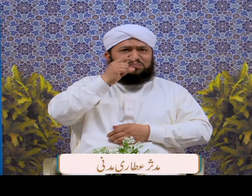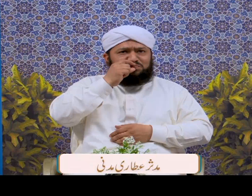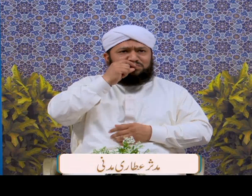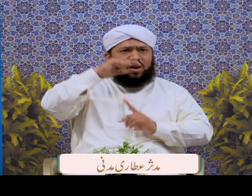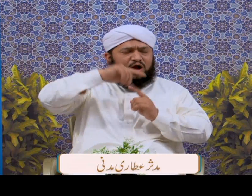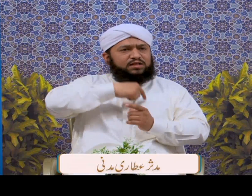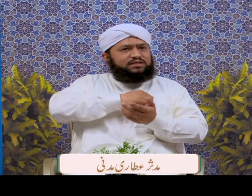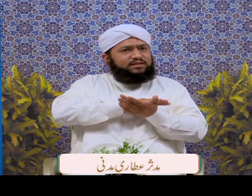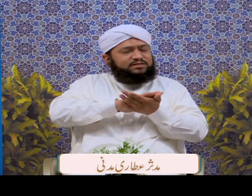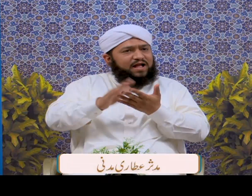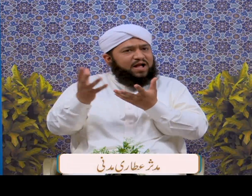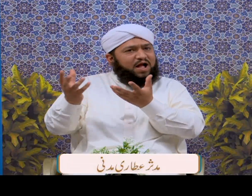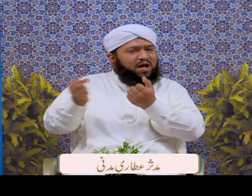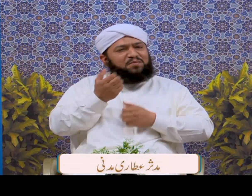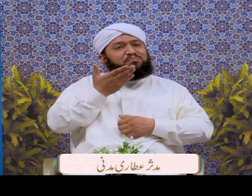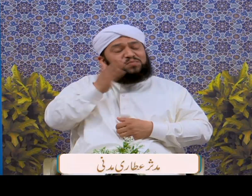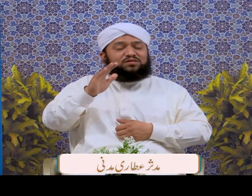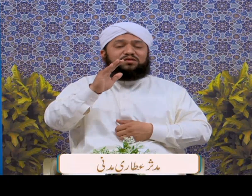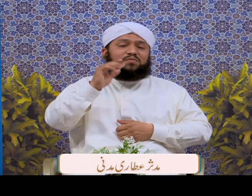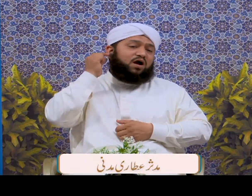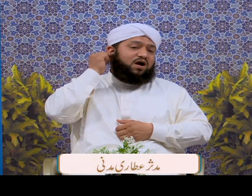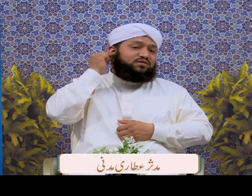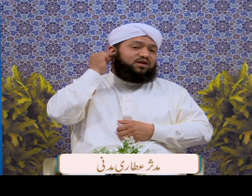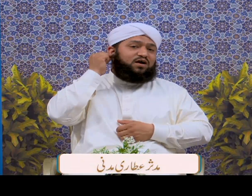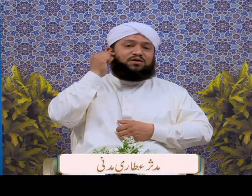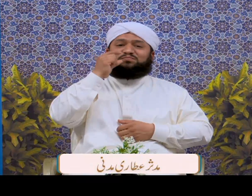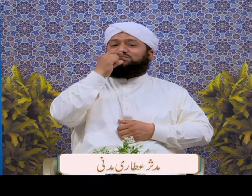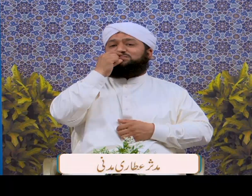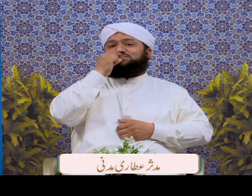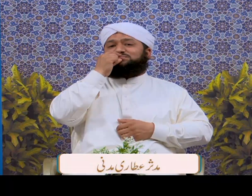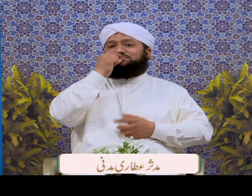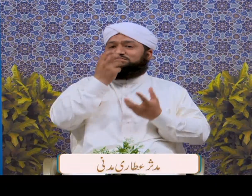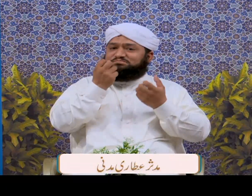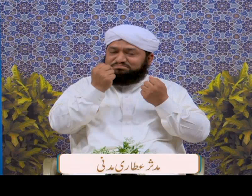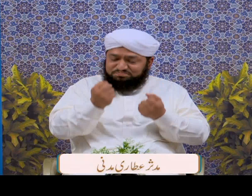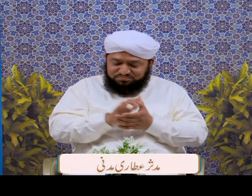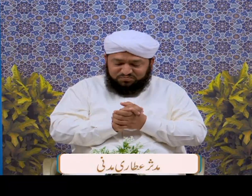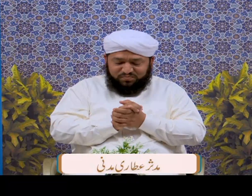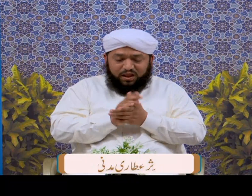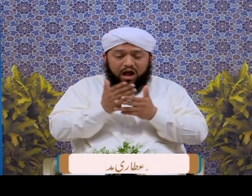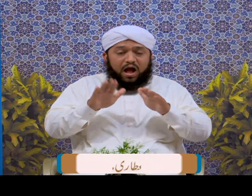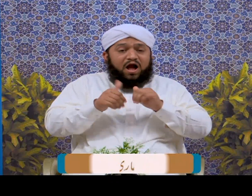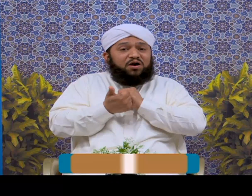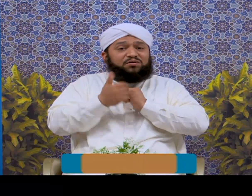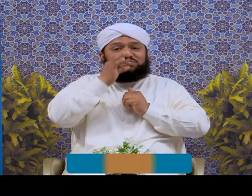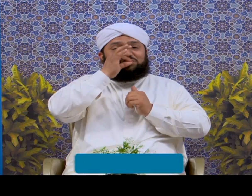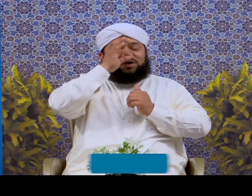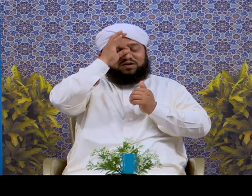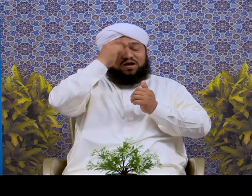حاصل کرنے کے لیے کان کا بھی روزہ رکھیے۔ یہ کیسے رکھنا ہے؟ آئیے شیخ طریقت امیر اہل سنت دامت